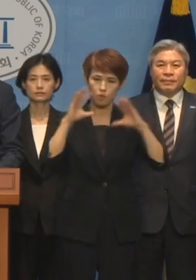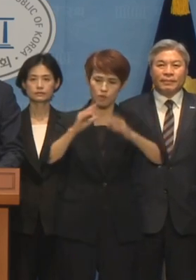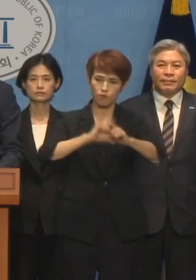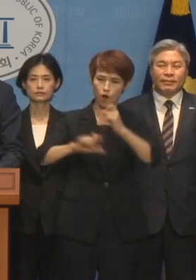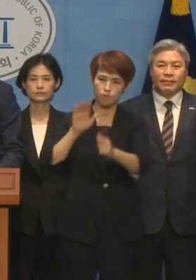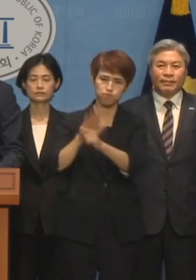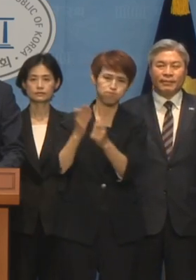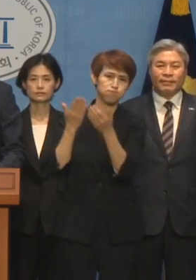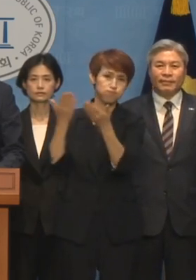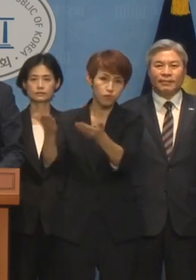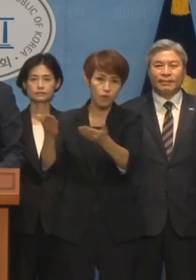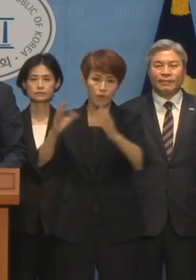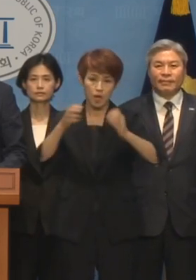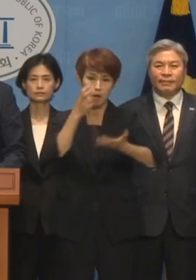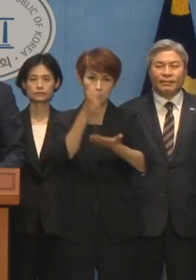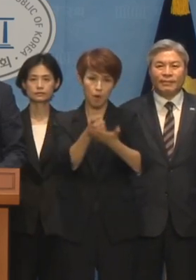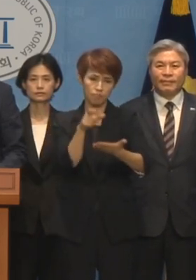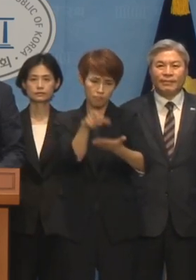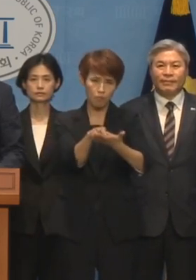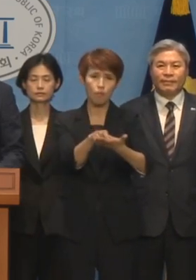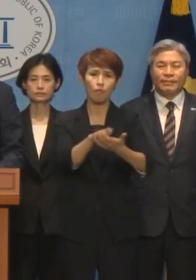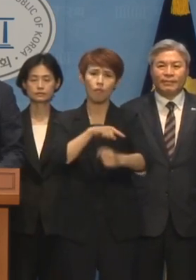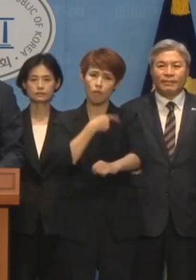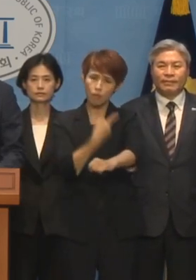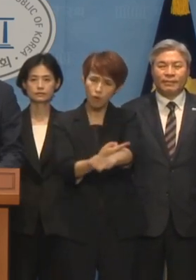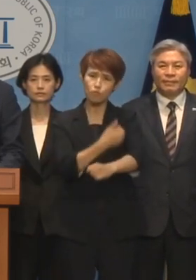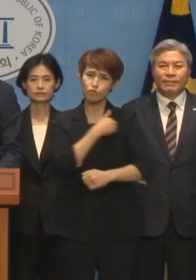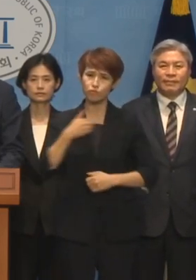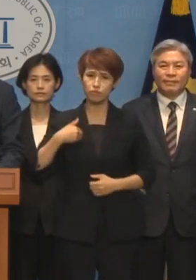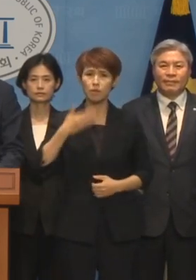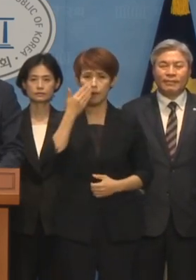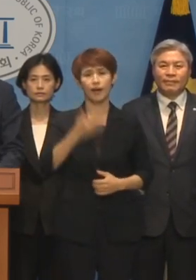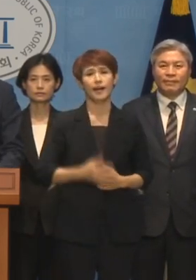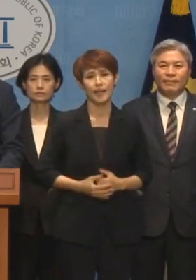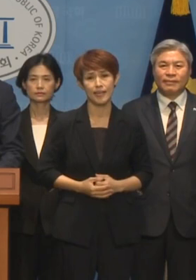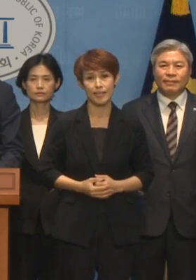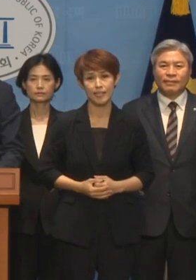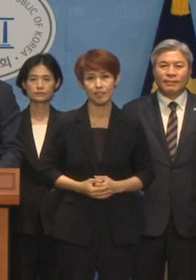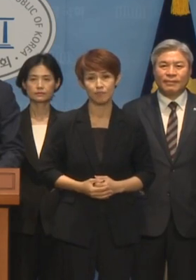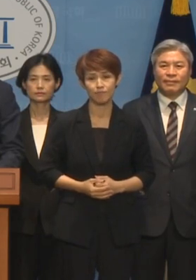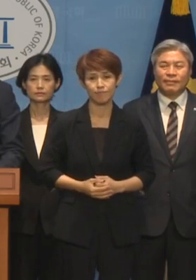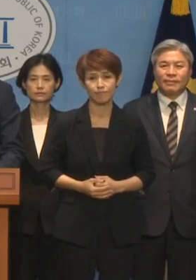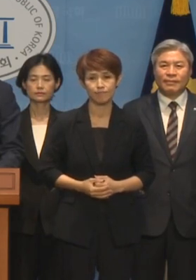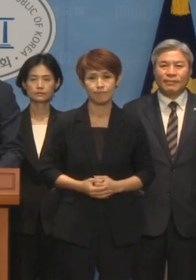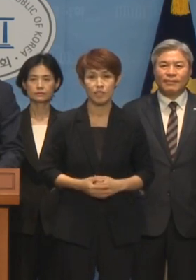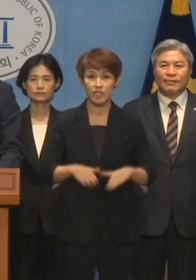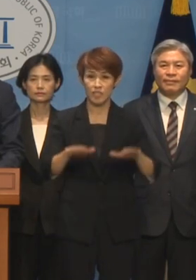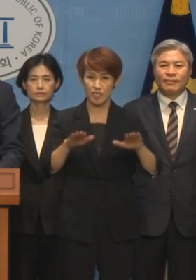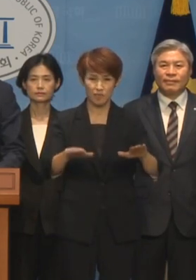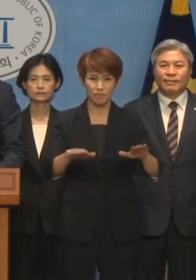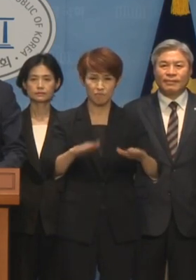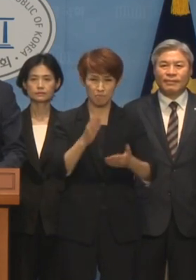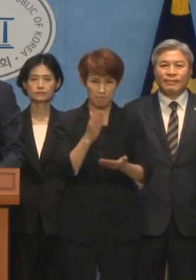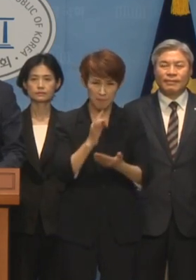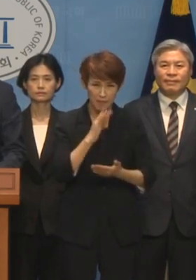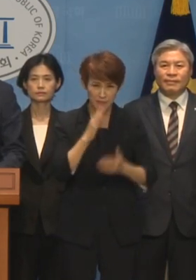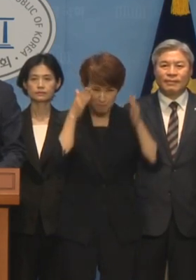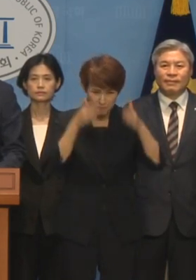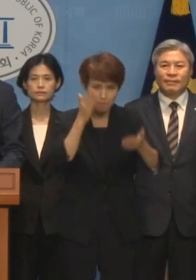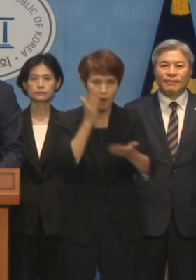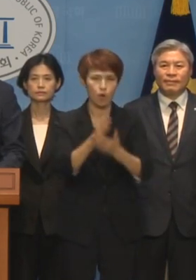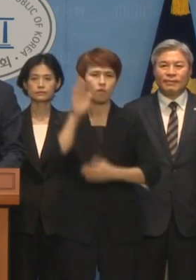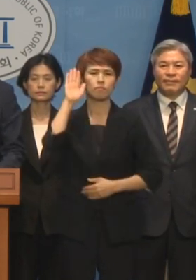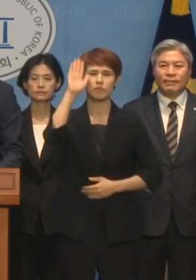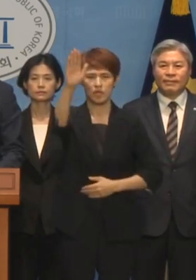지원하도록 규율하는 헌법을 가질 자격이 충분합니다. 이에 더해 현재가 아닌 미래